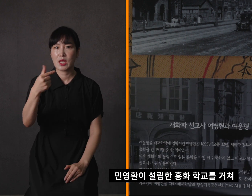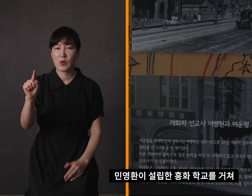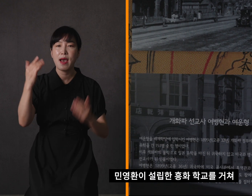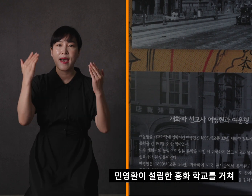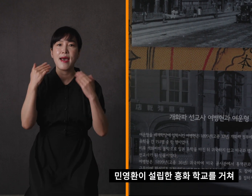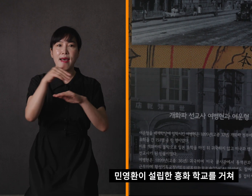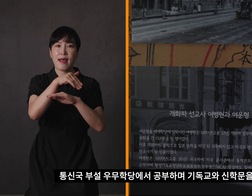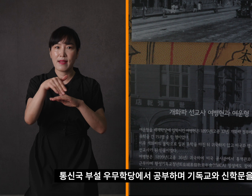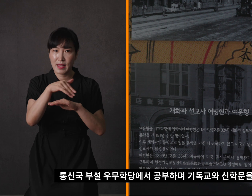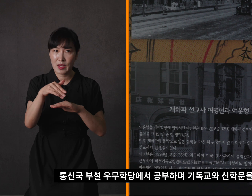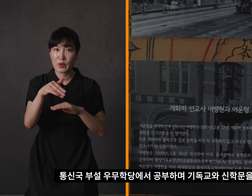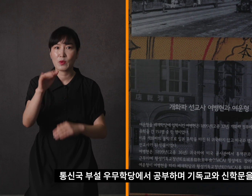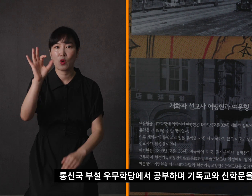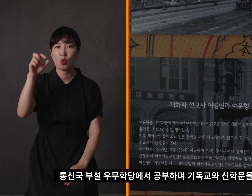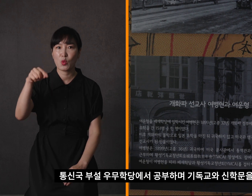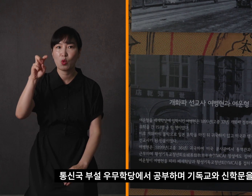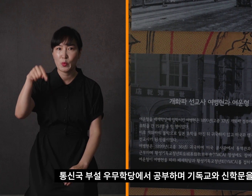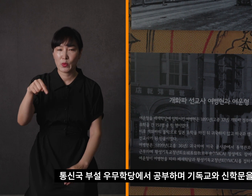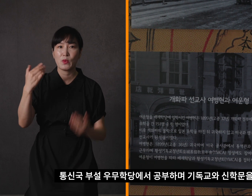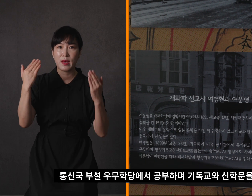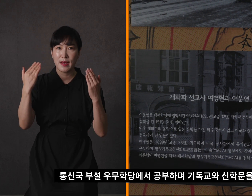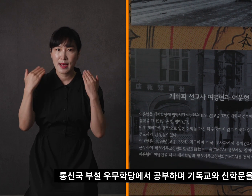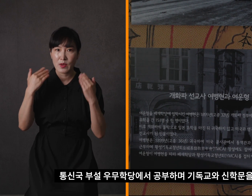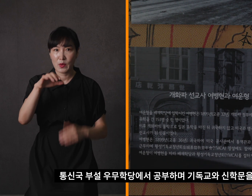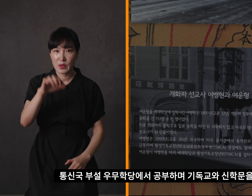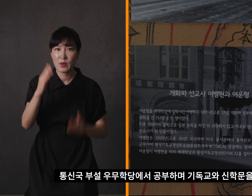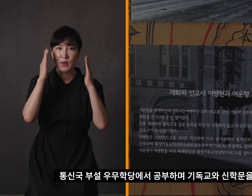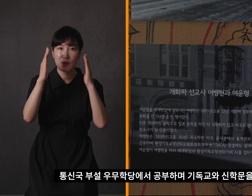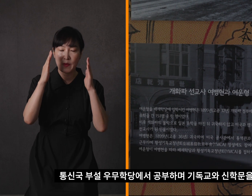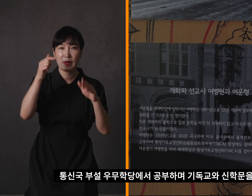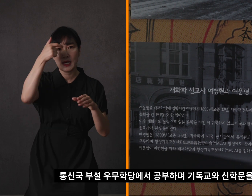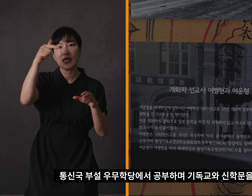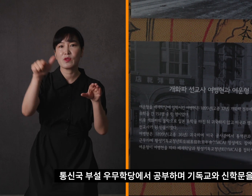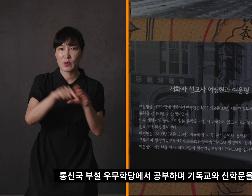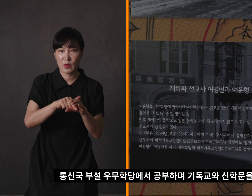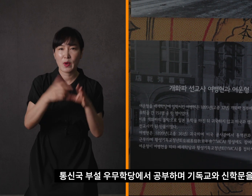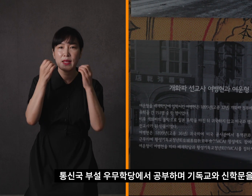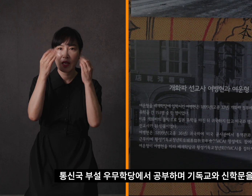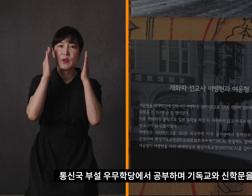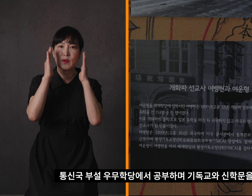거쳐 통신국 부설 우무학당에서 공부하며 기독교와 신학문을 배웁니다.